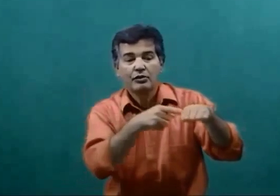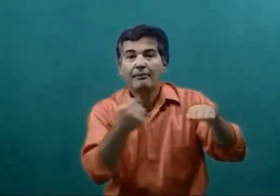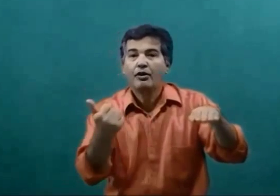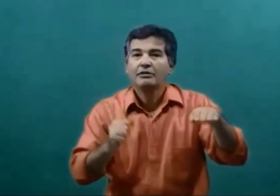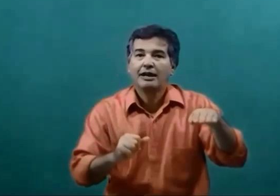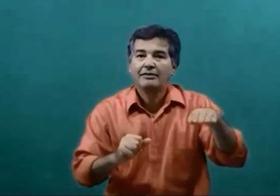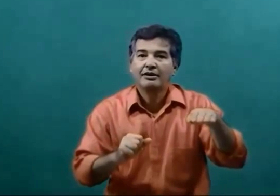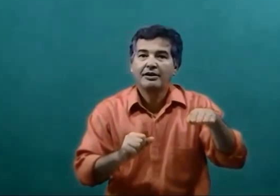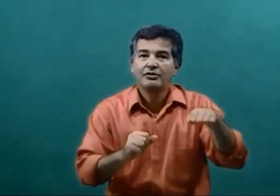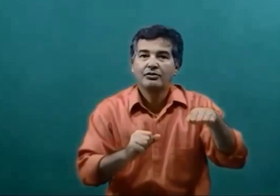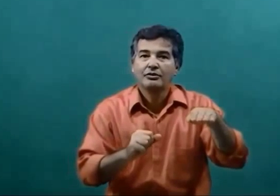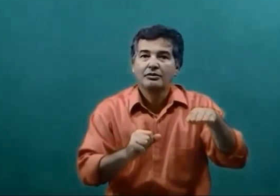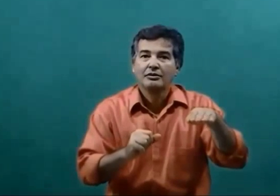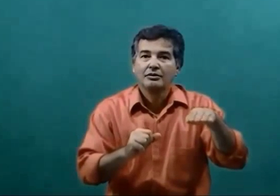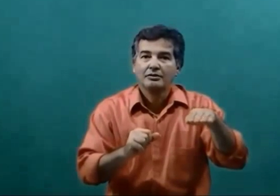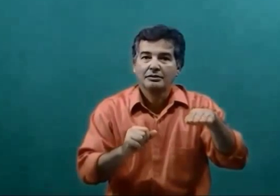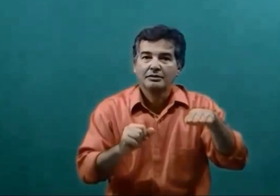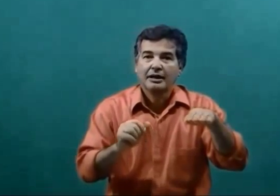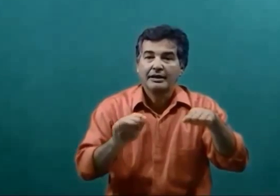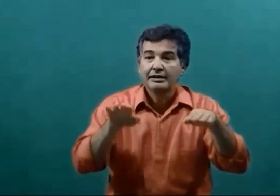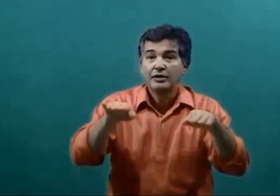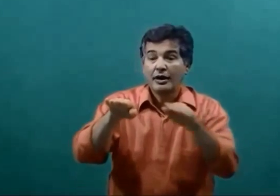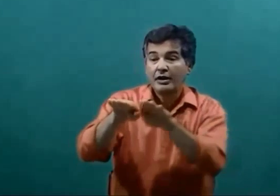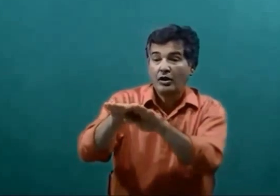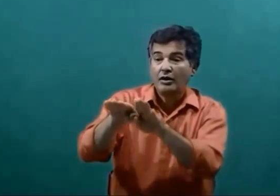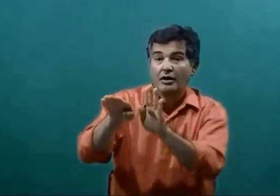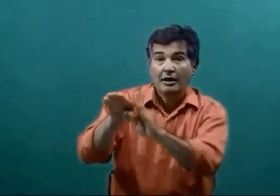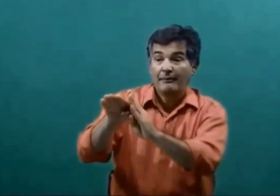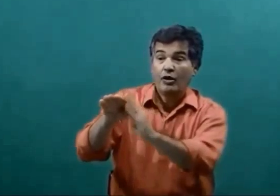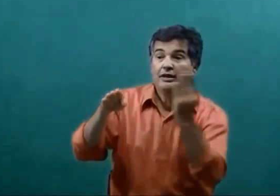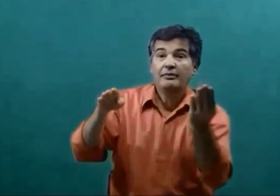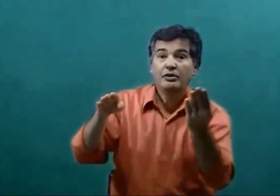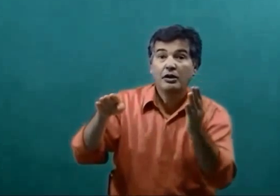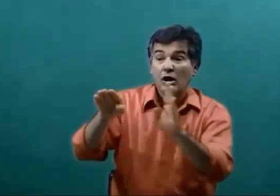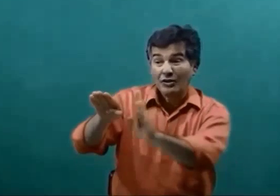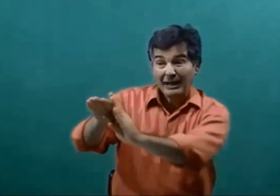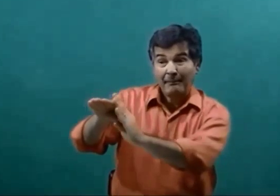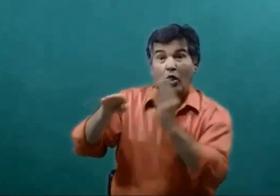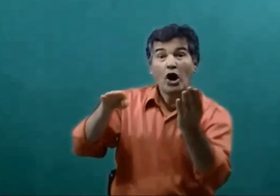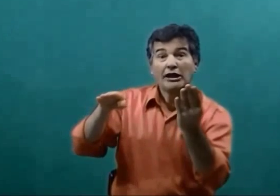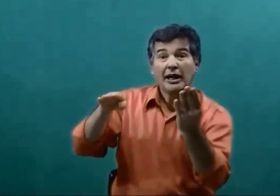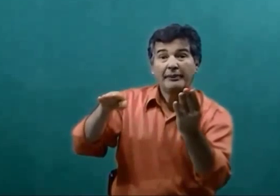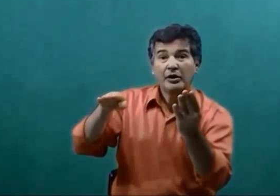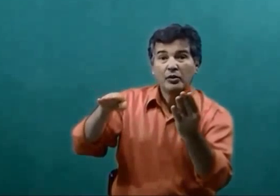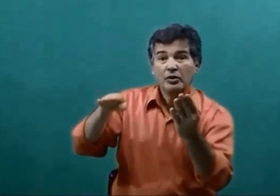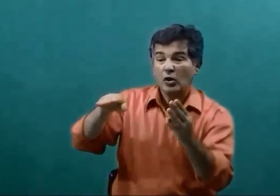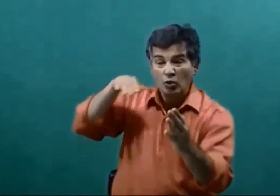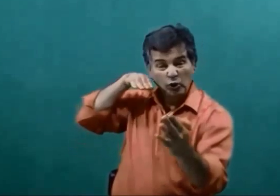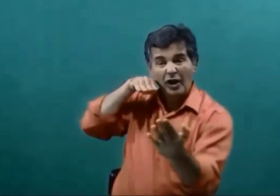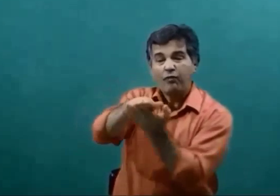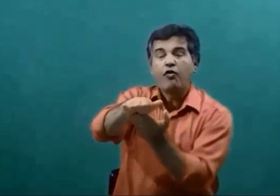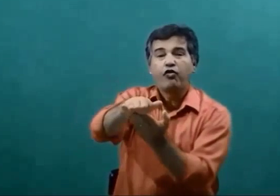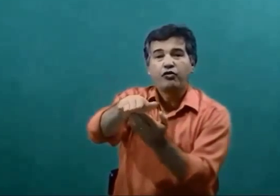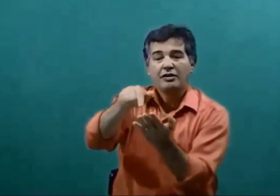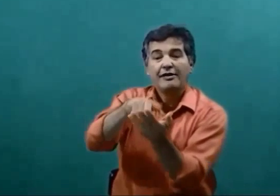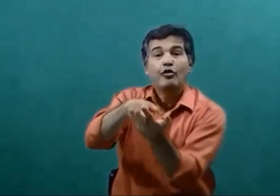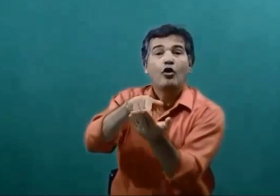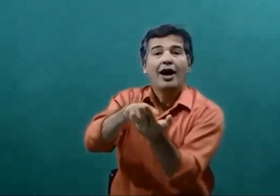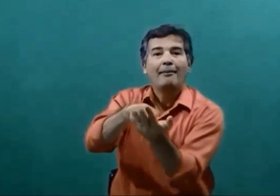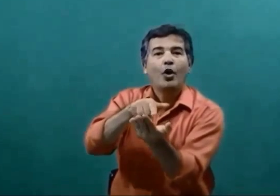a porta do lado direito. Tá? Então aí, ó, a porta abriu. Quando a porta abriu, o outro carro, puf, levou a